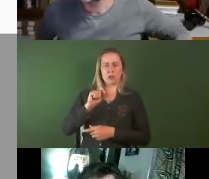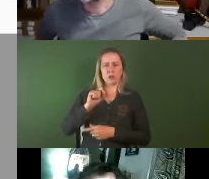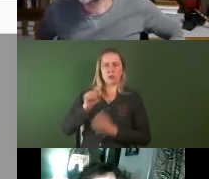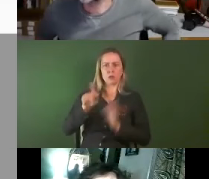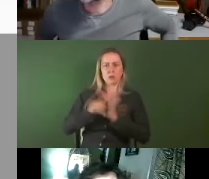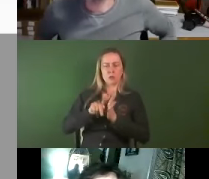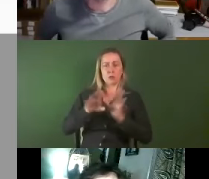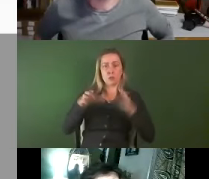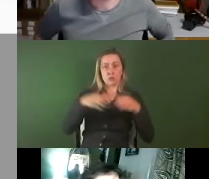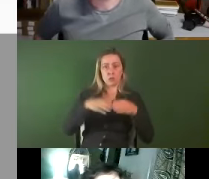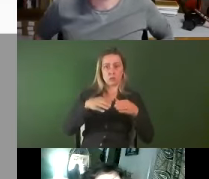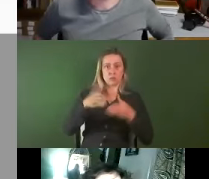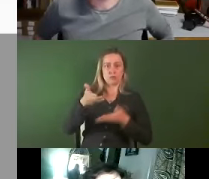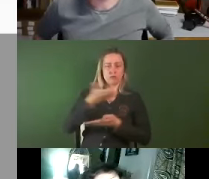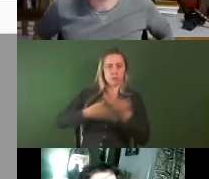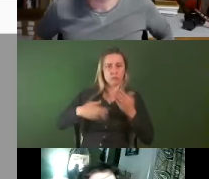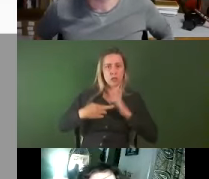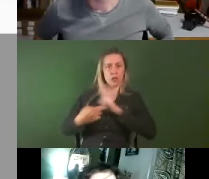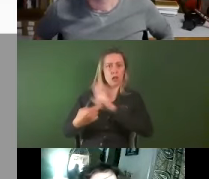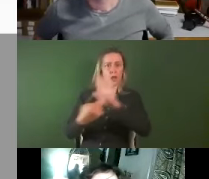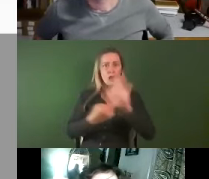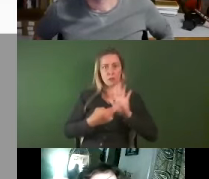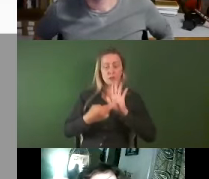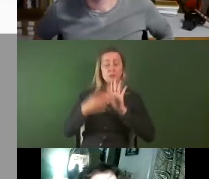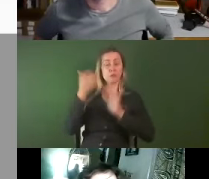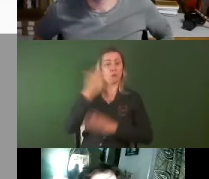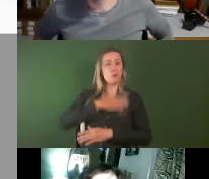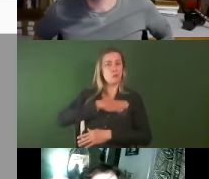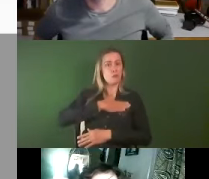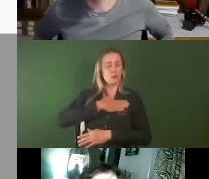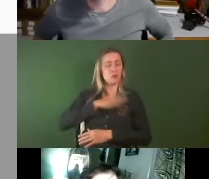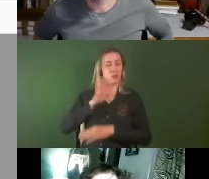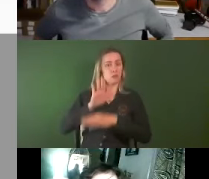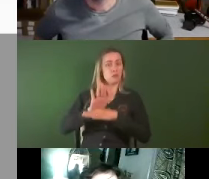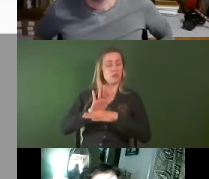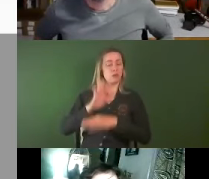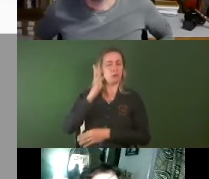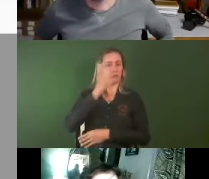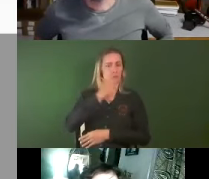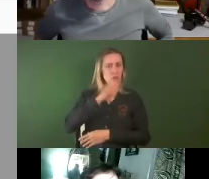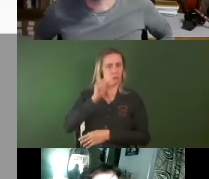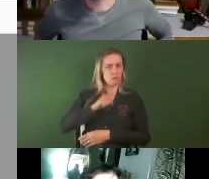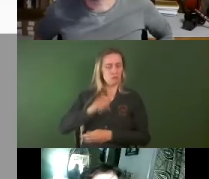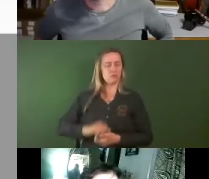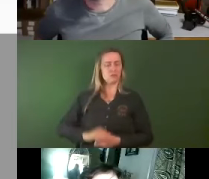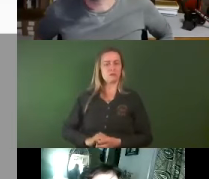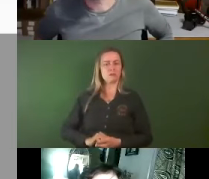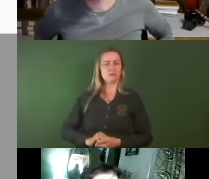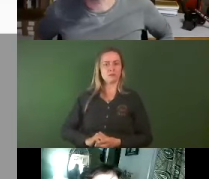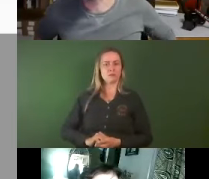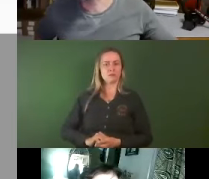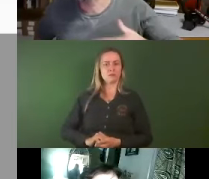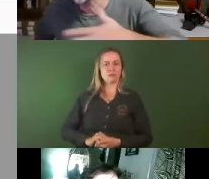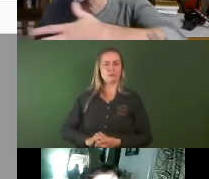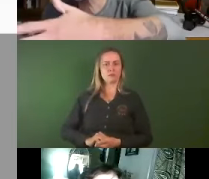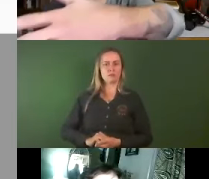parte do jogo de representação cênica, né? É muito bonito. E